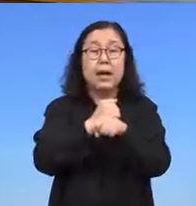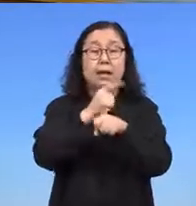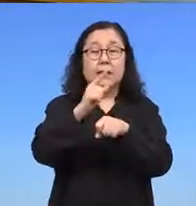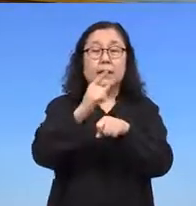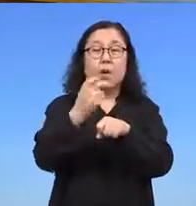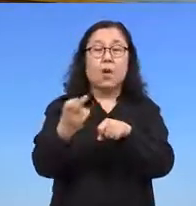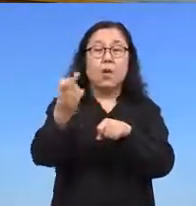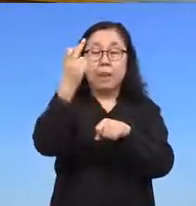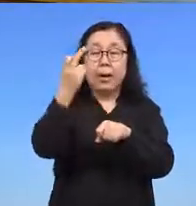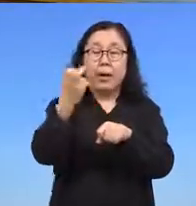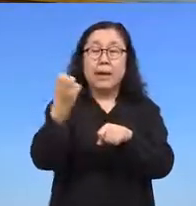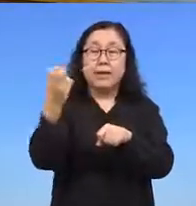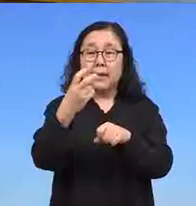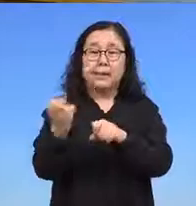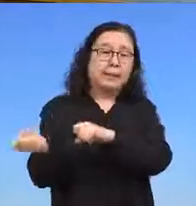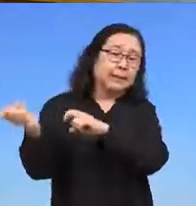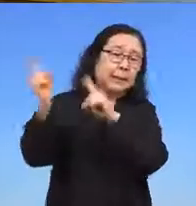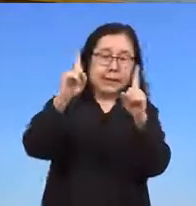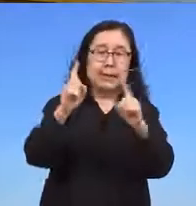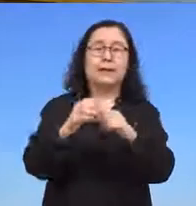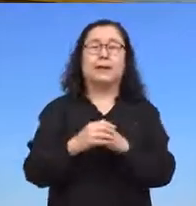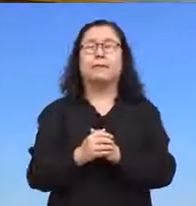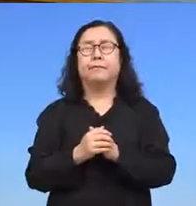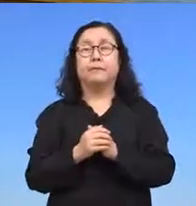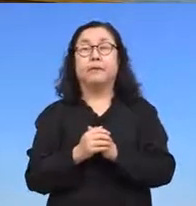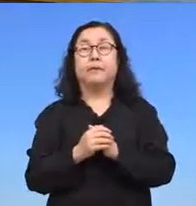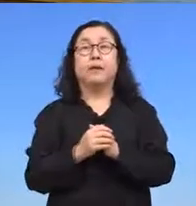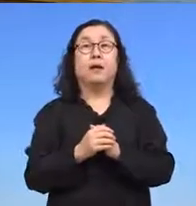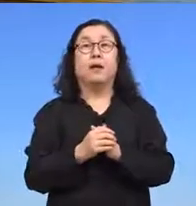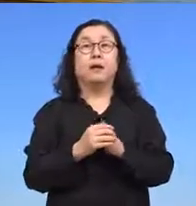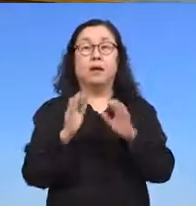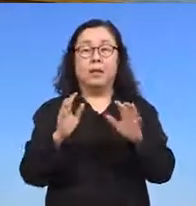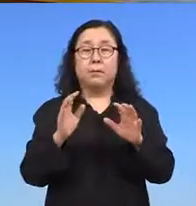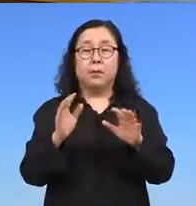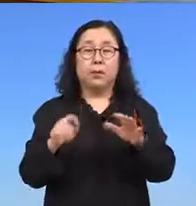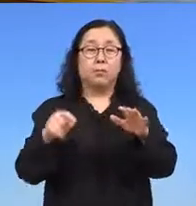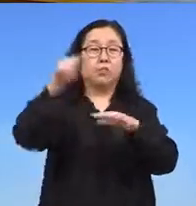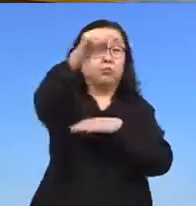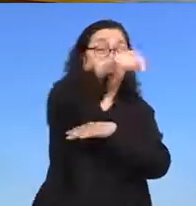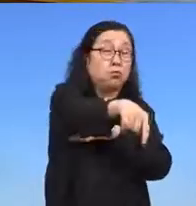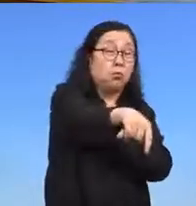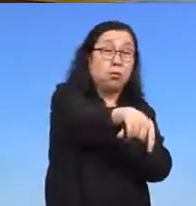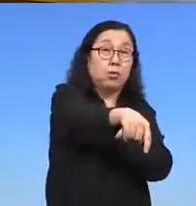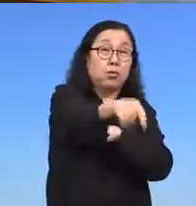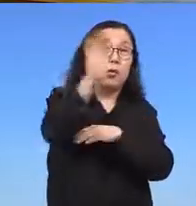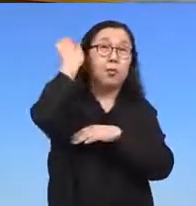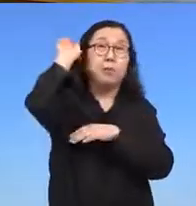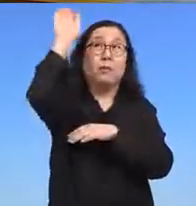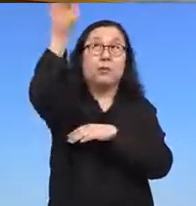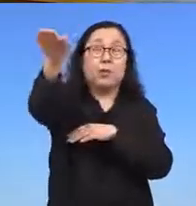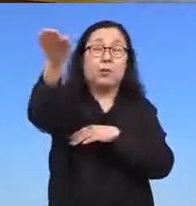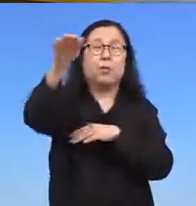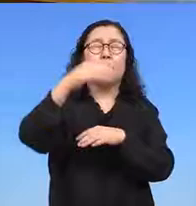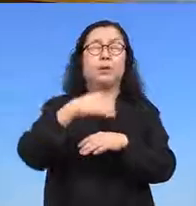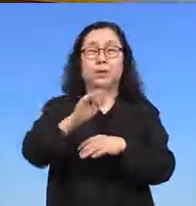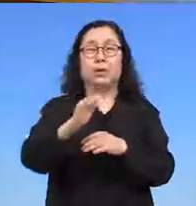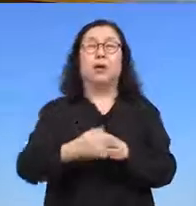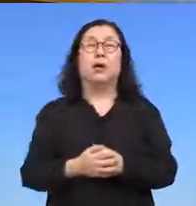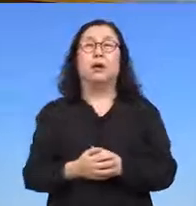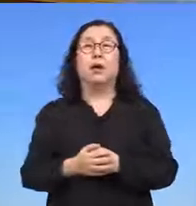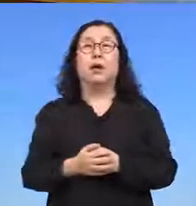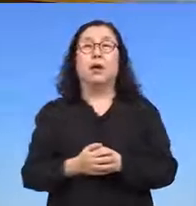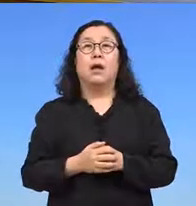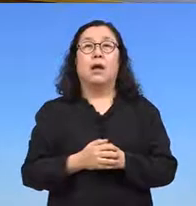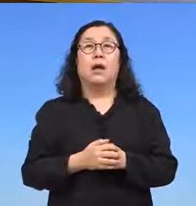예수께서 이르시되 내 오라비가 다시 살아나리라. 그랬더니 마르다가 이번에는 껑충 뛰어가지고 막연한 미래로 그 생각이